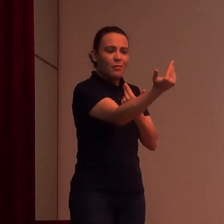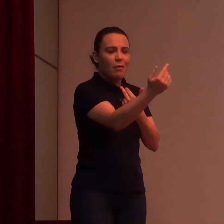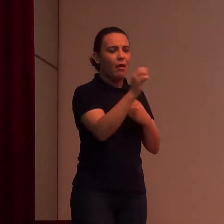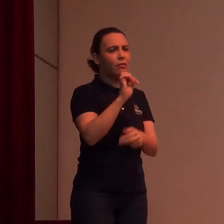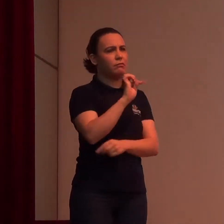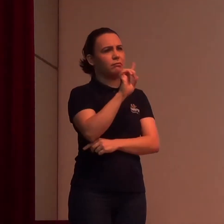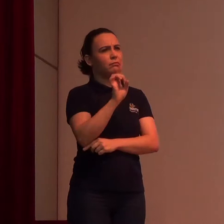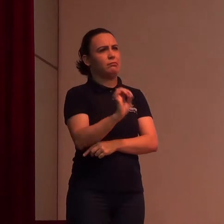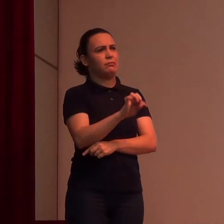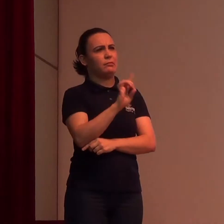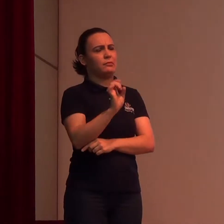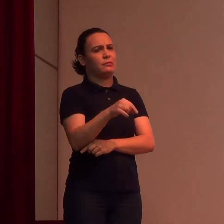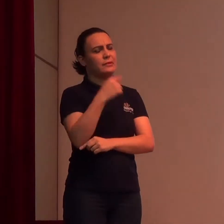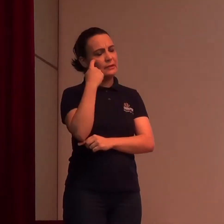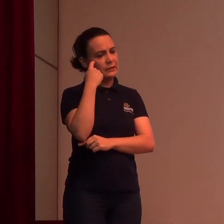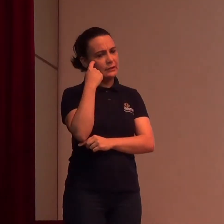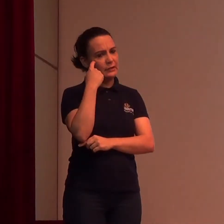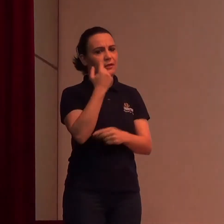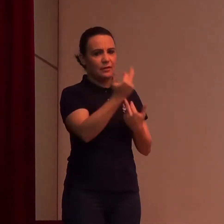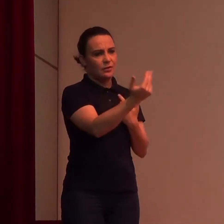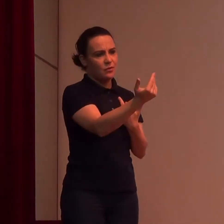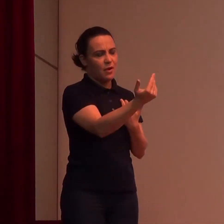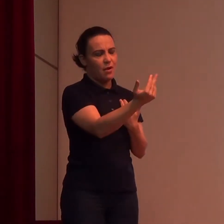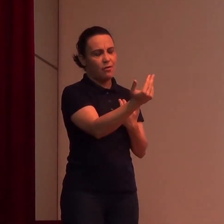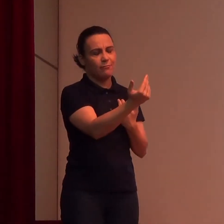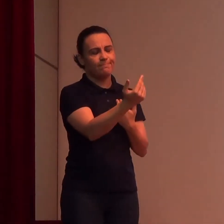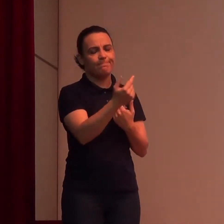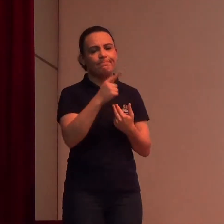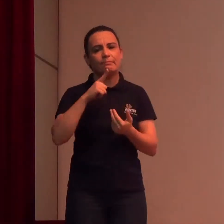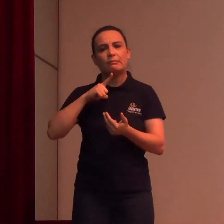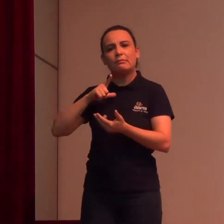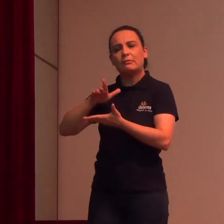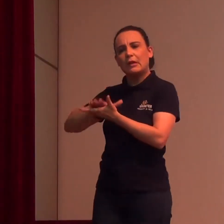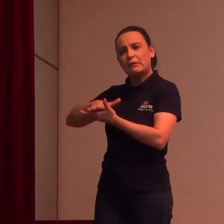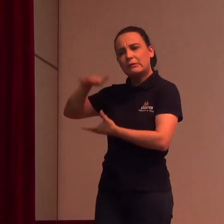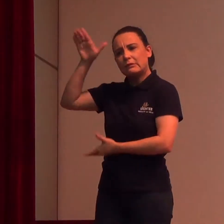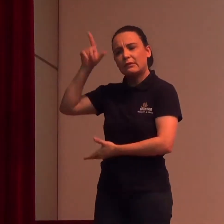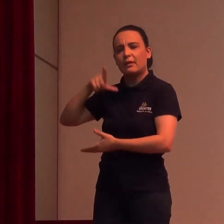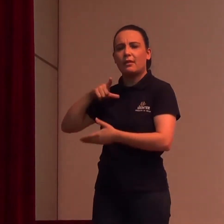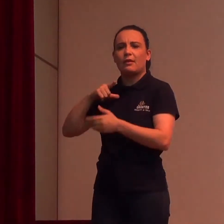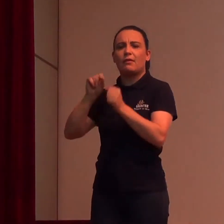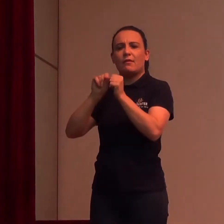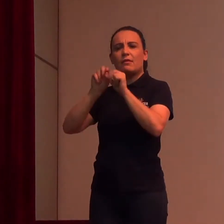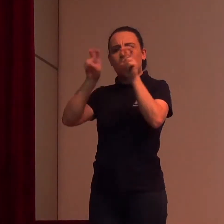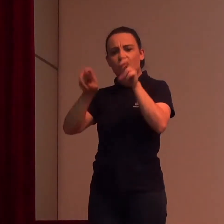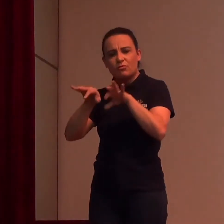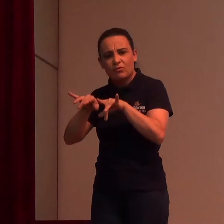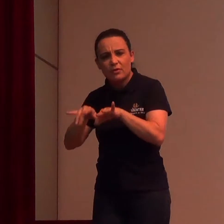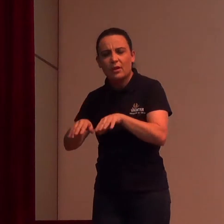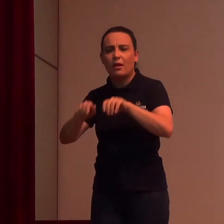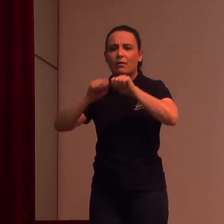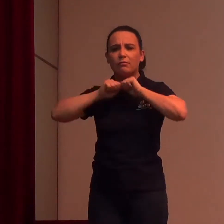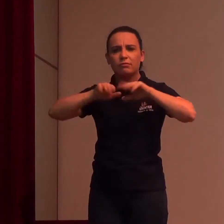a Fundação produz e distribui, mas vocês não sabem o parto que é para fazer isso, né? A gente